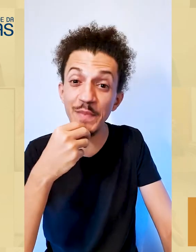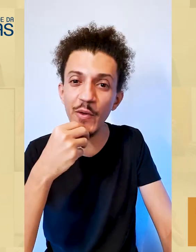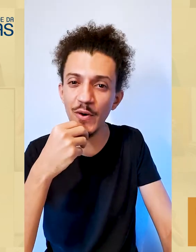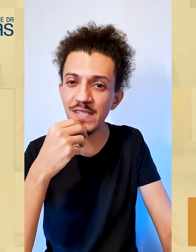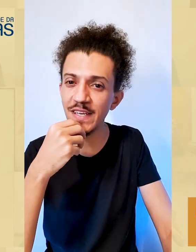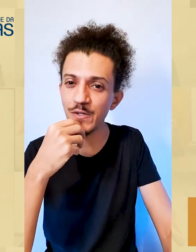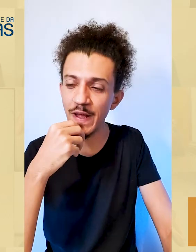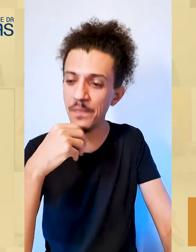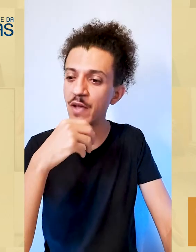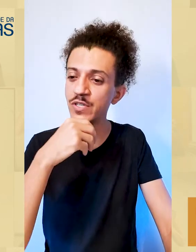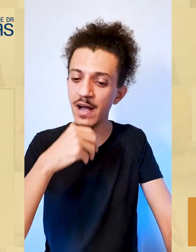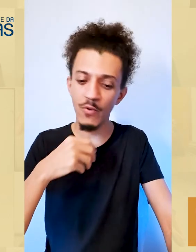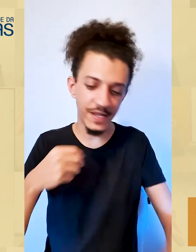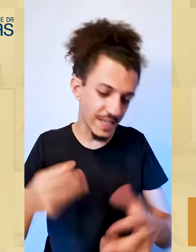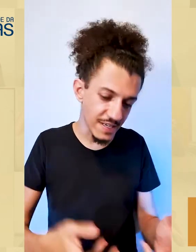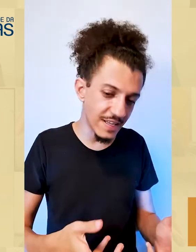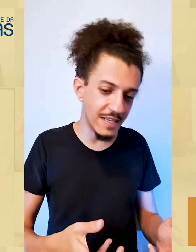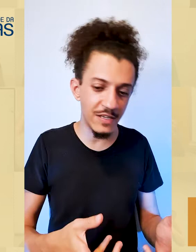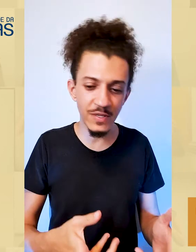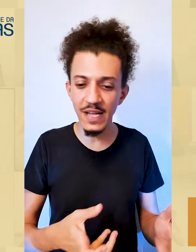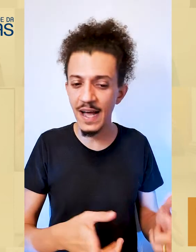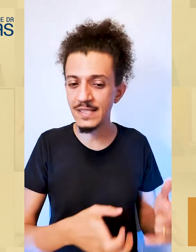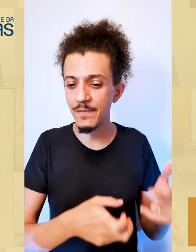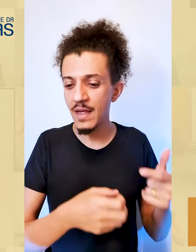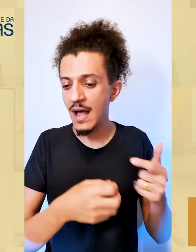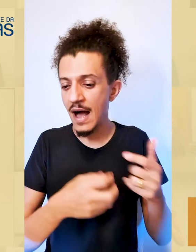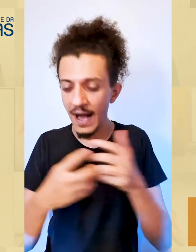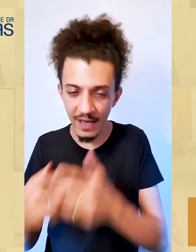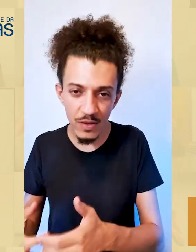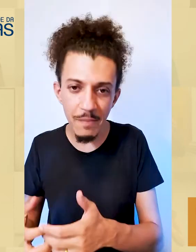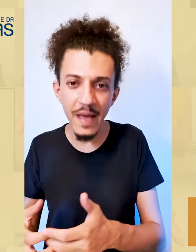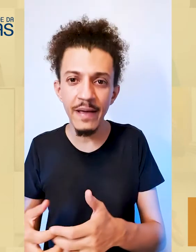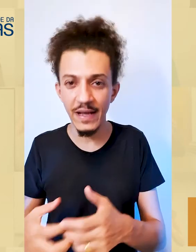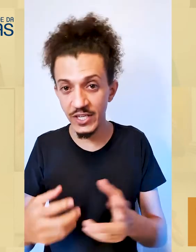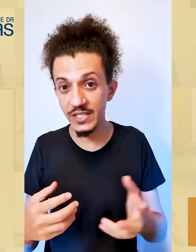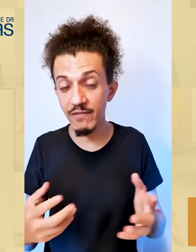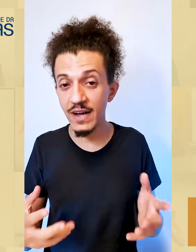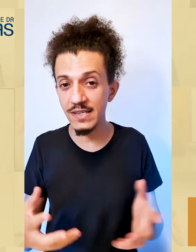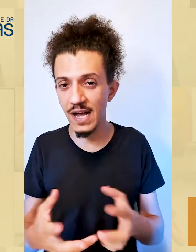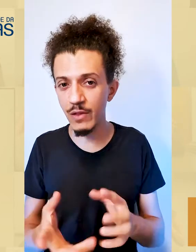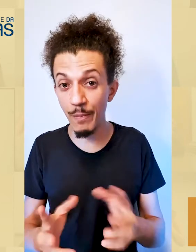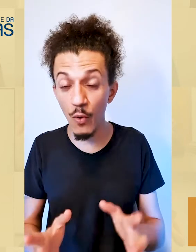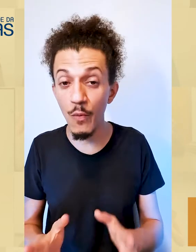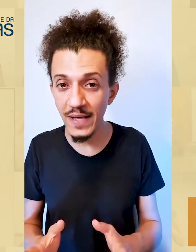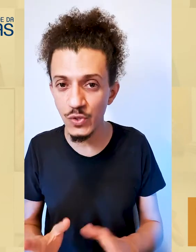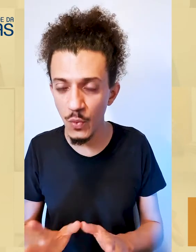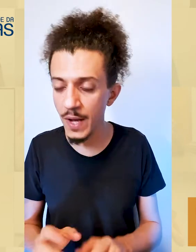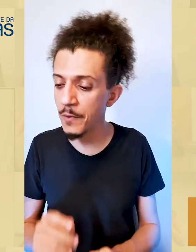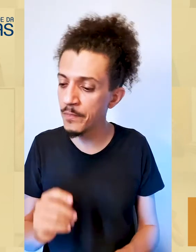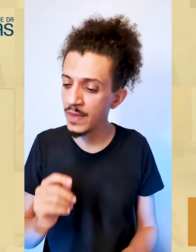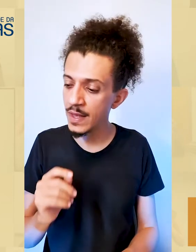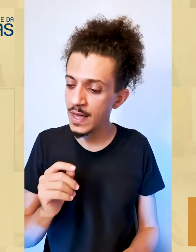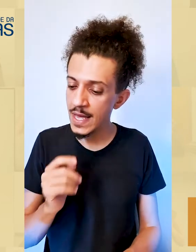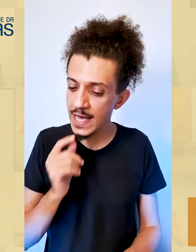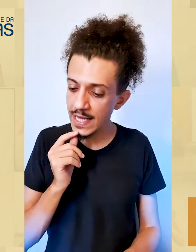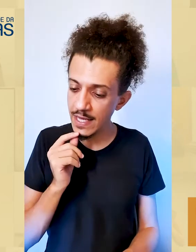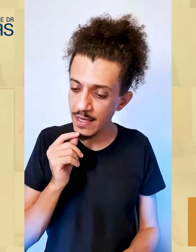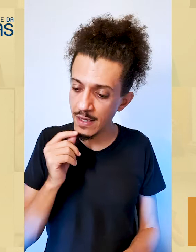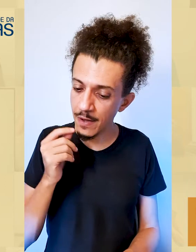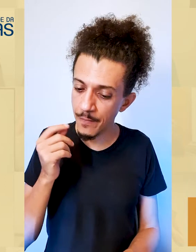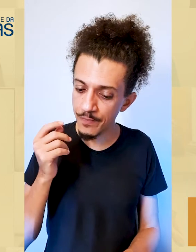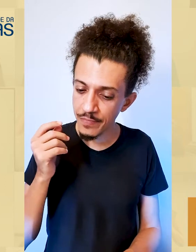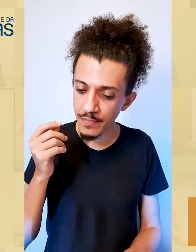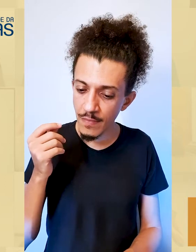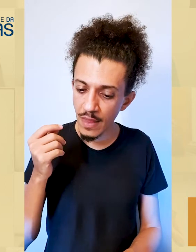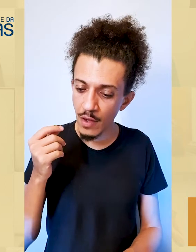em 2011 isso, né? Eu já conhecia a escrita da língua de sinais, a Raquel também, a gente estava casado há pouco mais de um ano